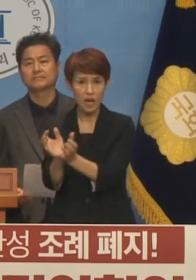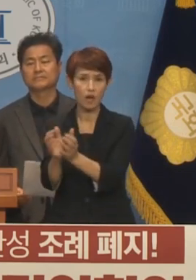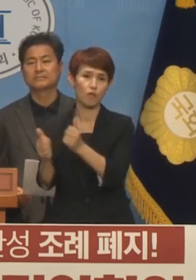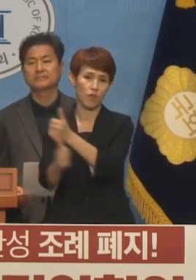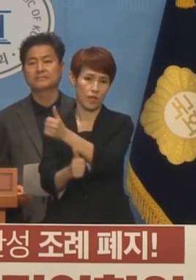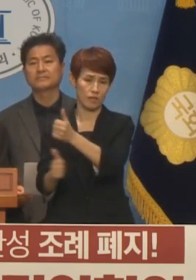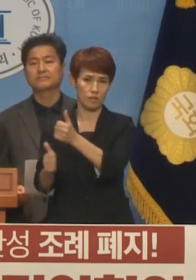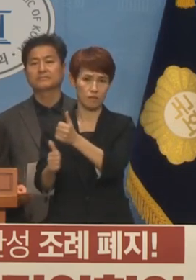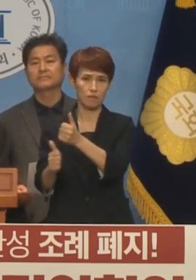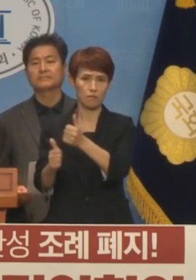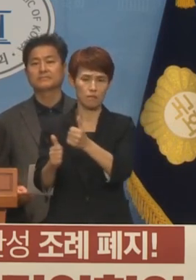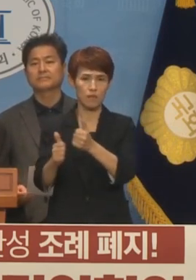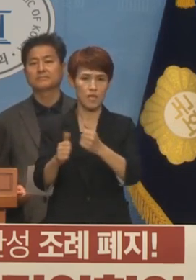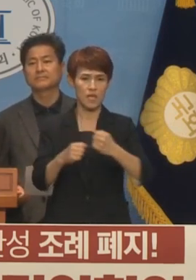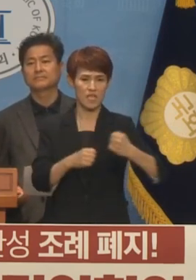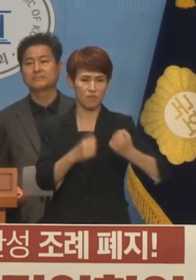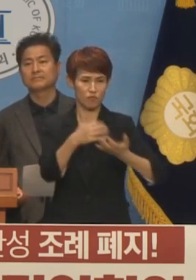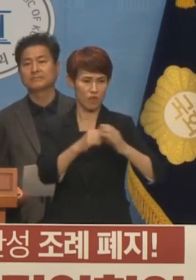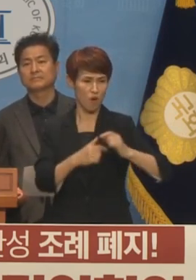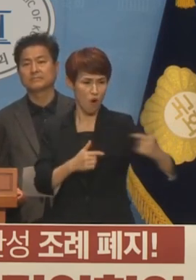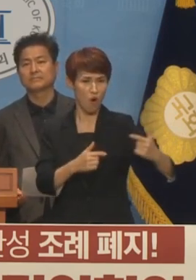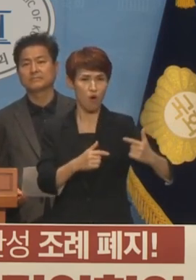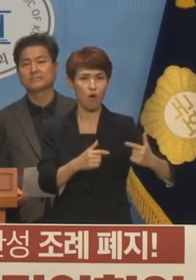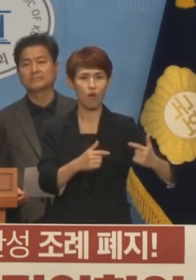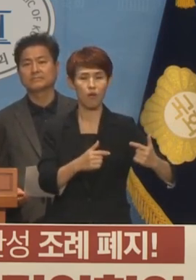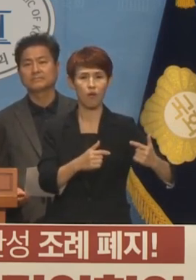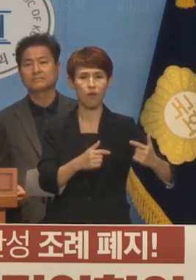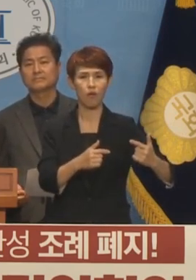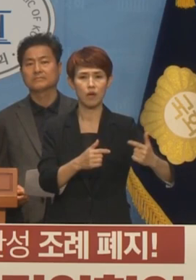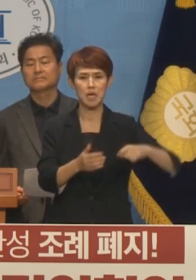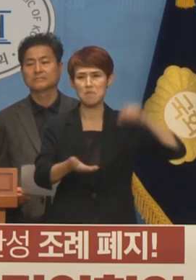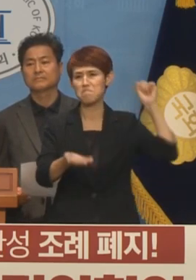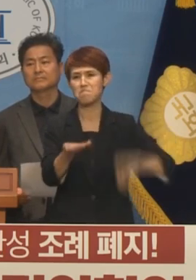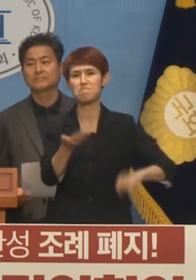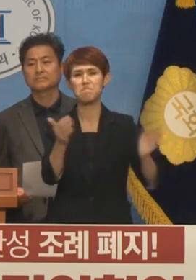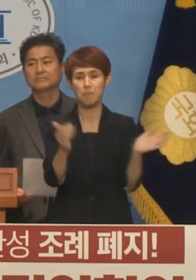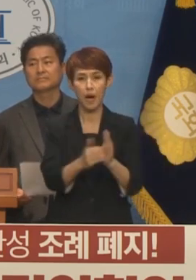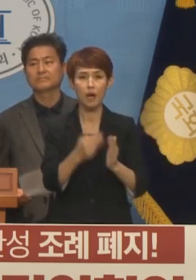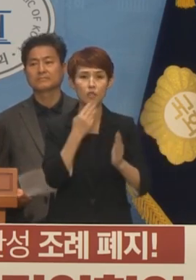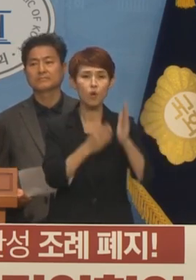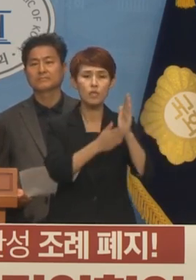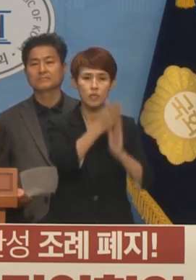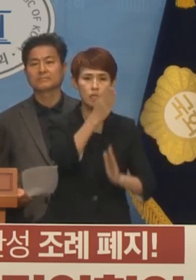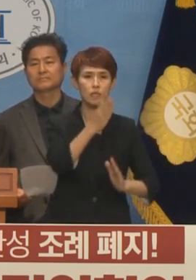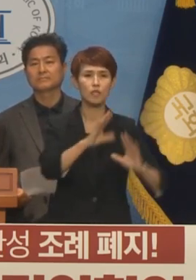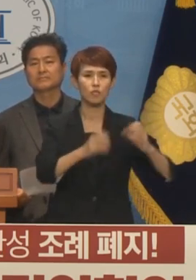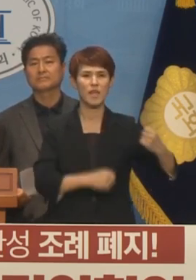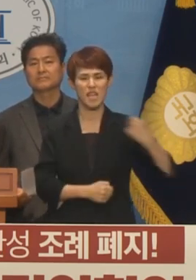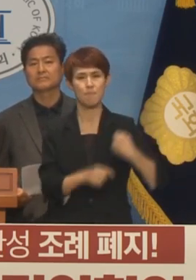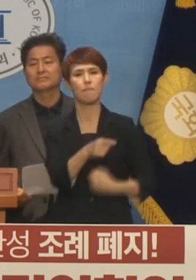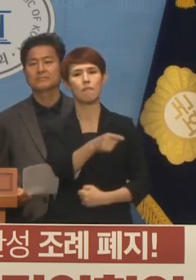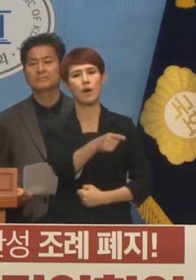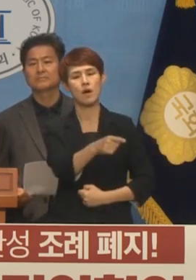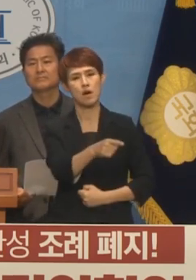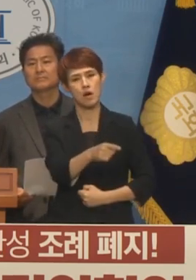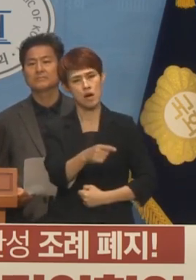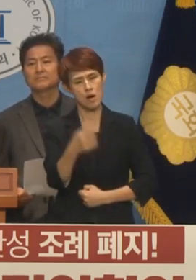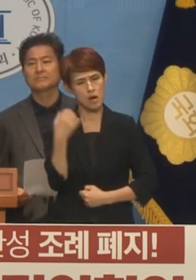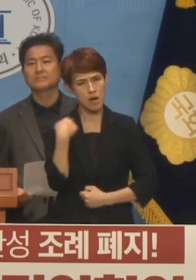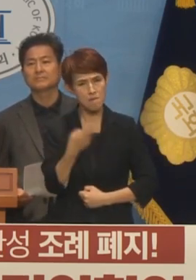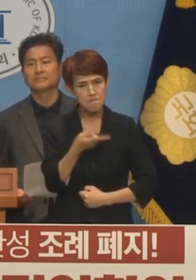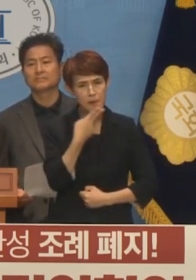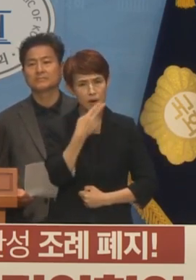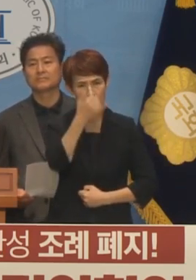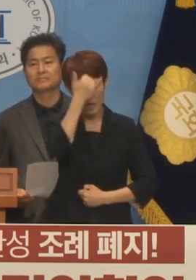위원회는 다수를 앞세워 일방적으로 표결을 강행한 서울시의회 국민의힘의 무책임하고